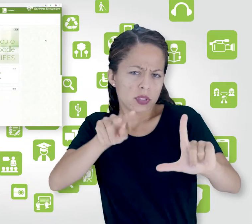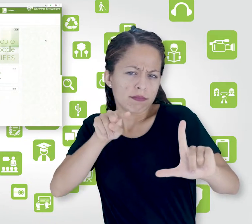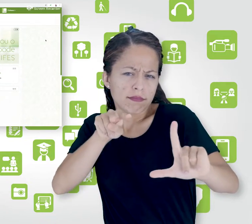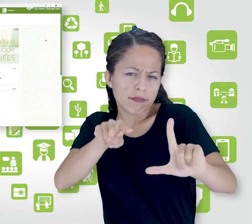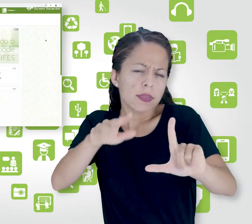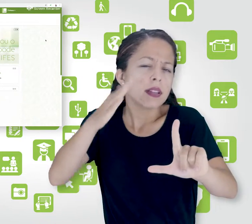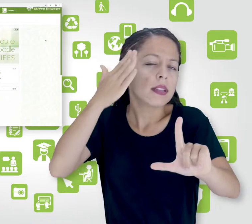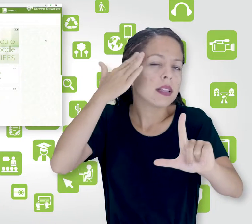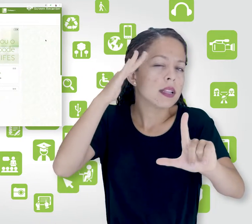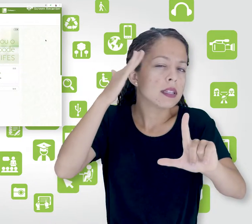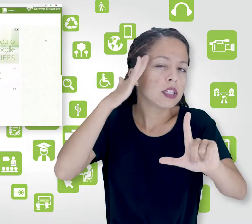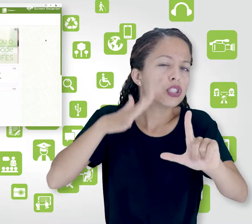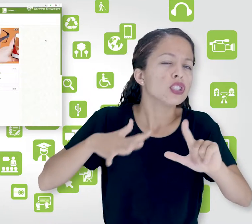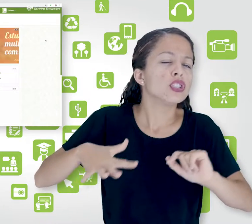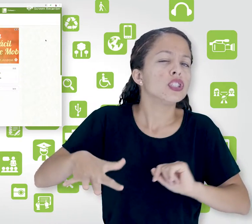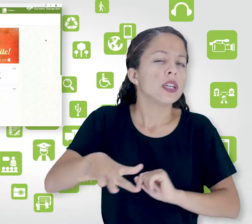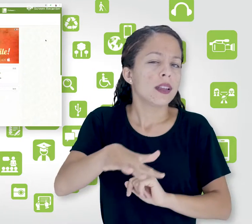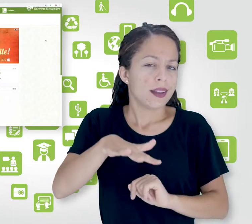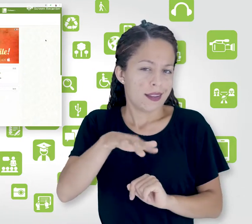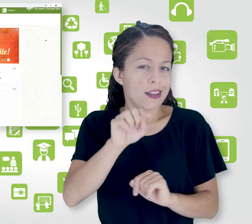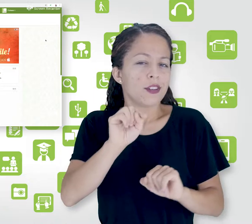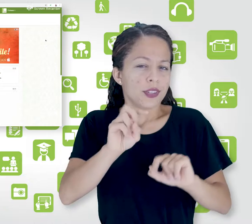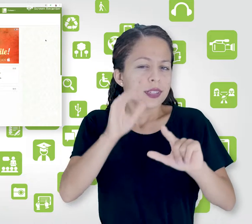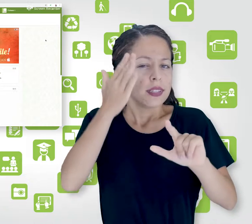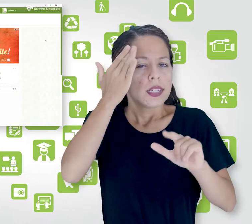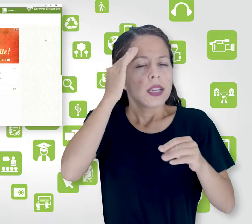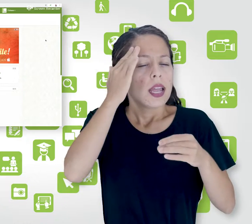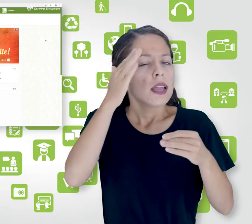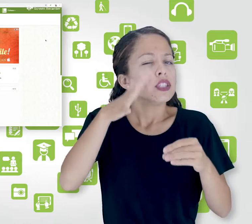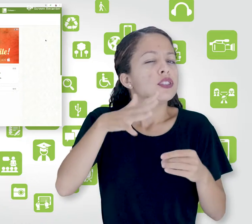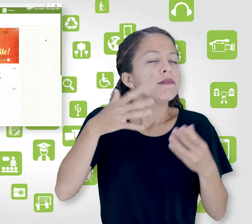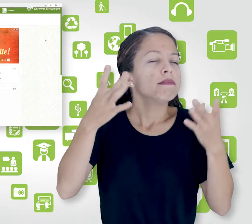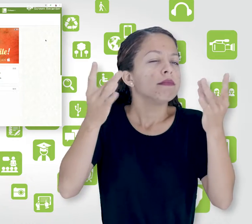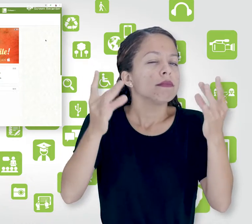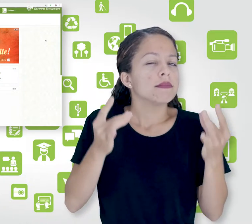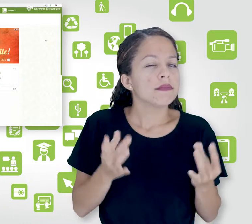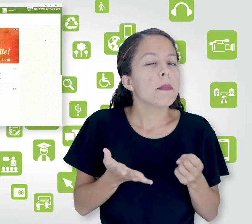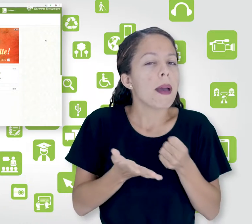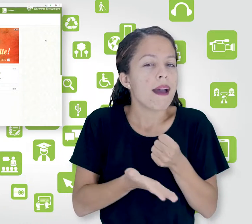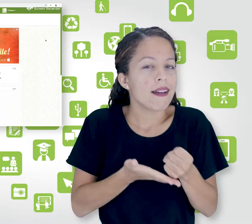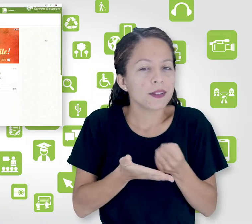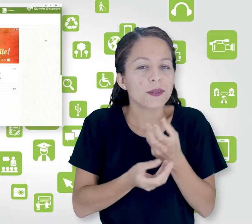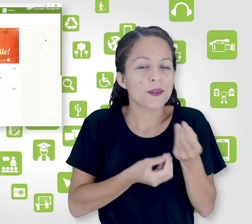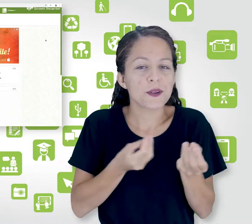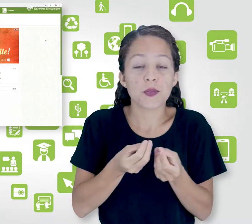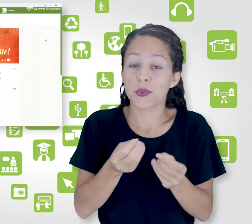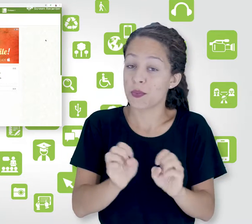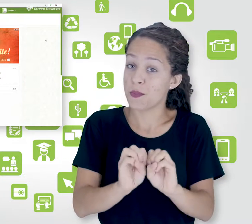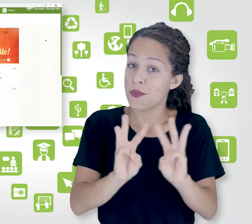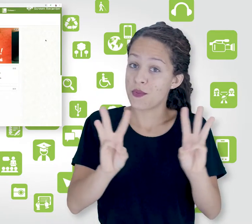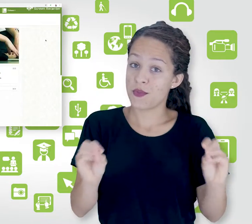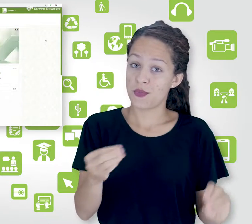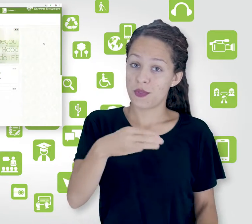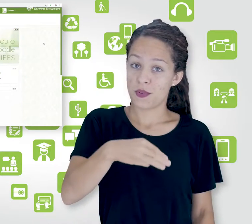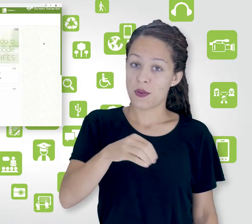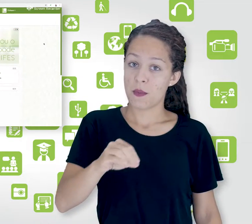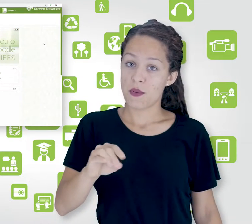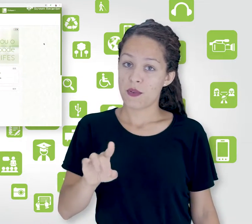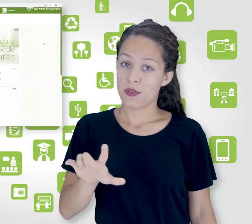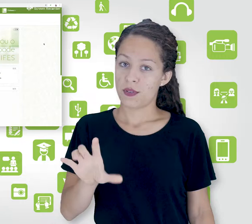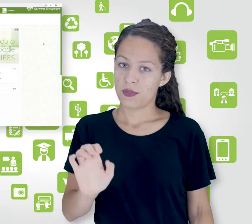te dar uma visão geral sobre o ambiente virtual de aprendizagem sobre o mundo